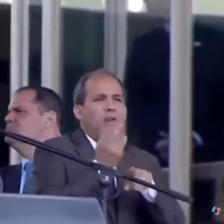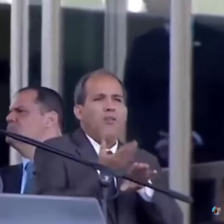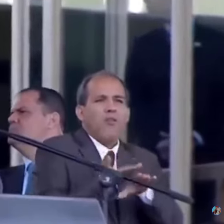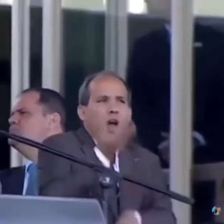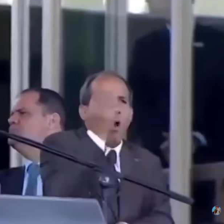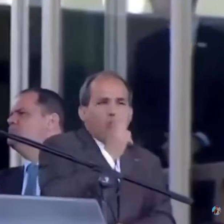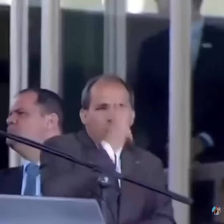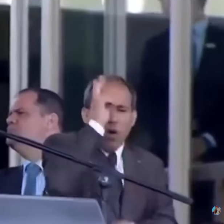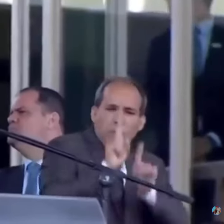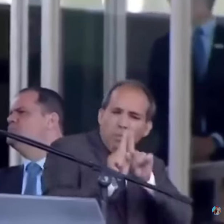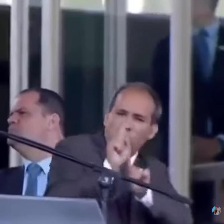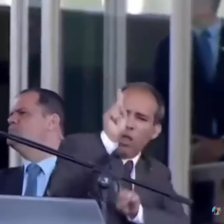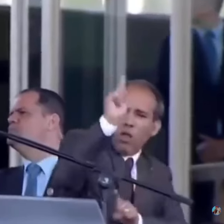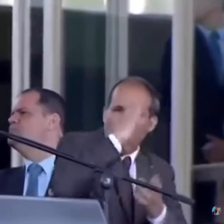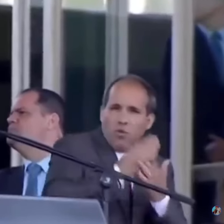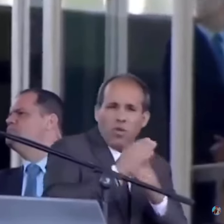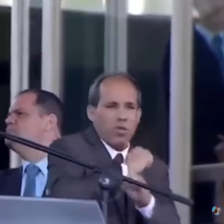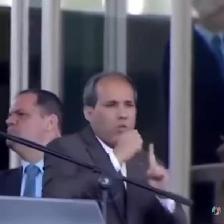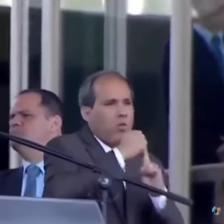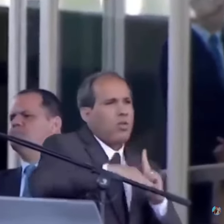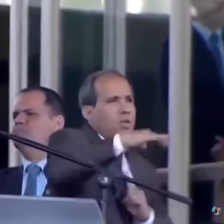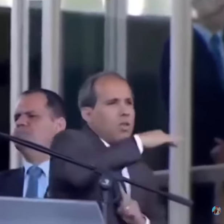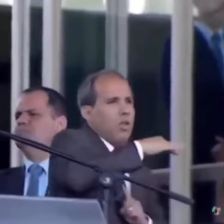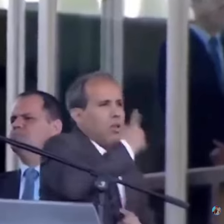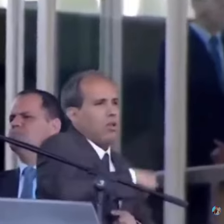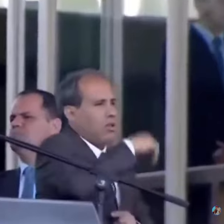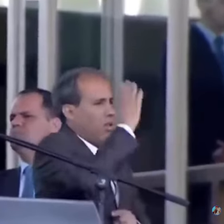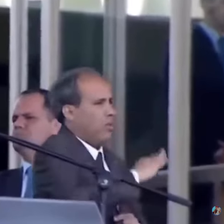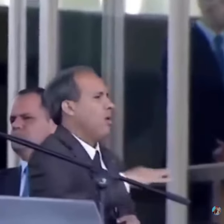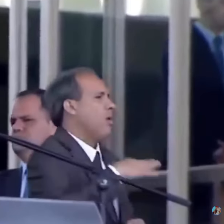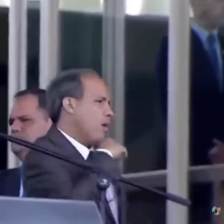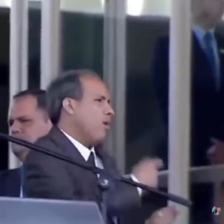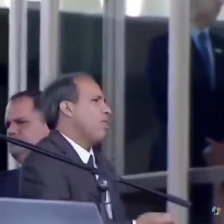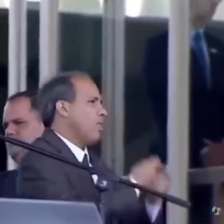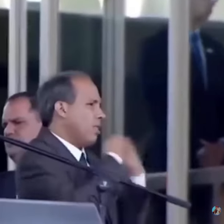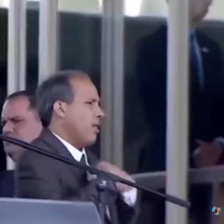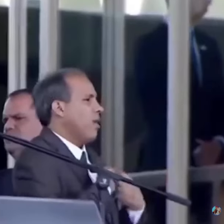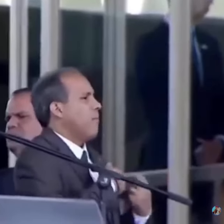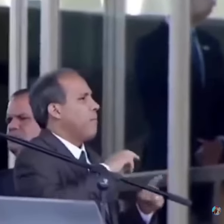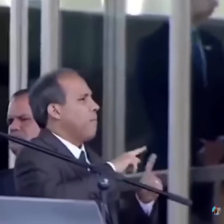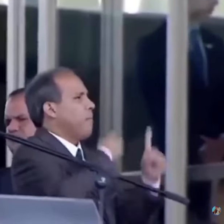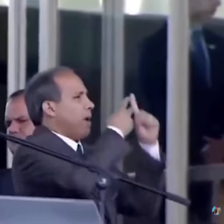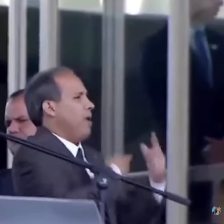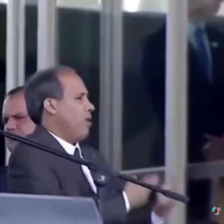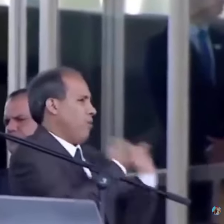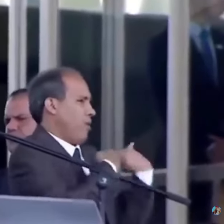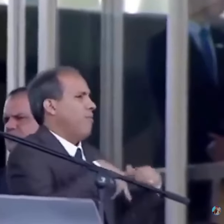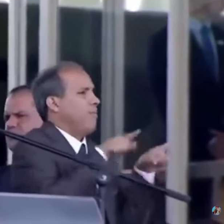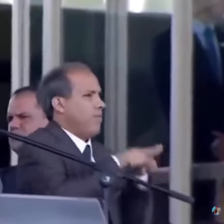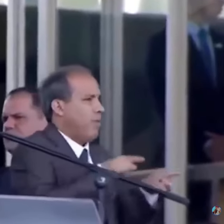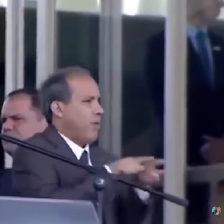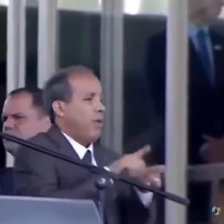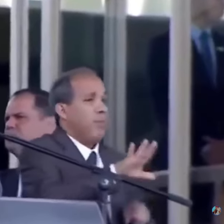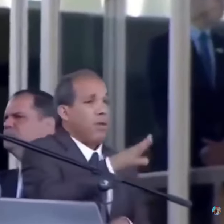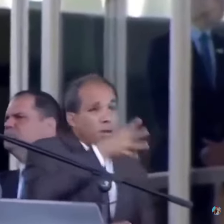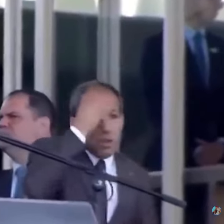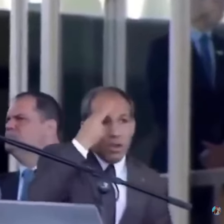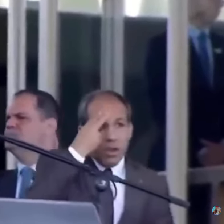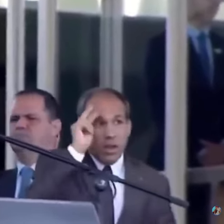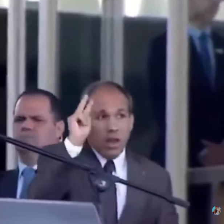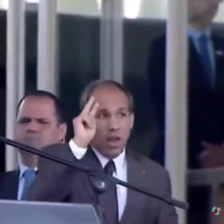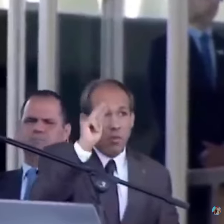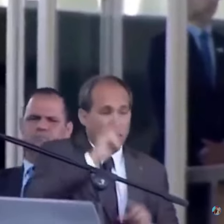brasileira. Hã? O que aumenta sobremaneira nossas responsabilidades. Confiança de quem, velho? Que